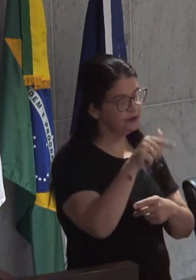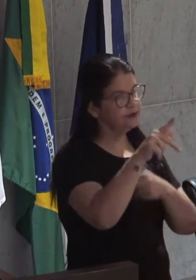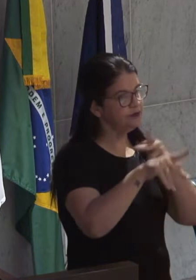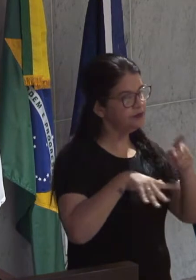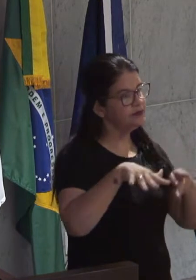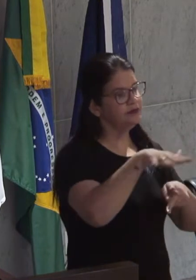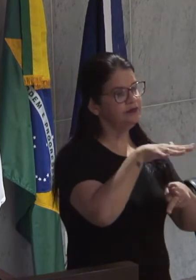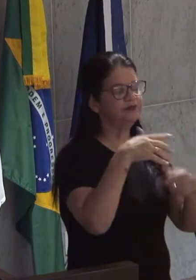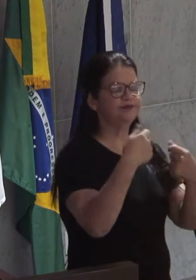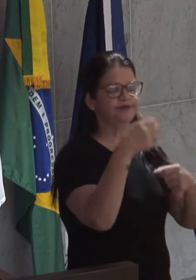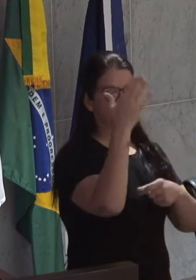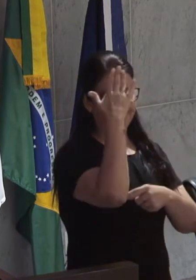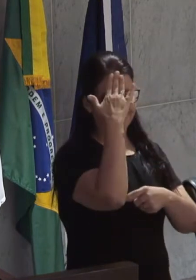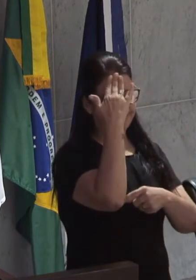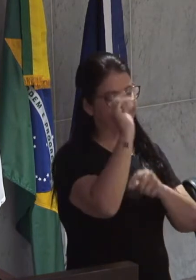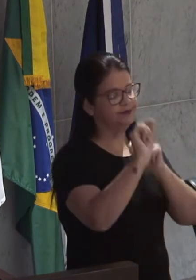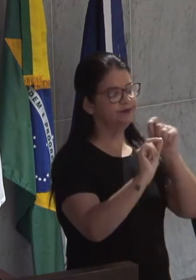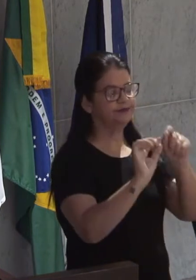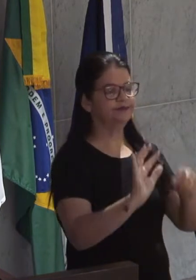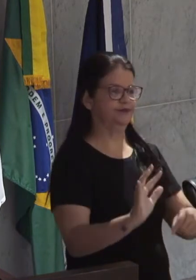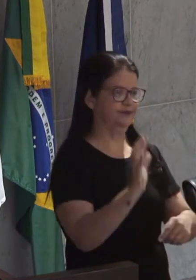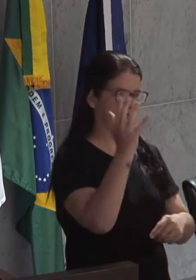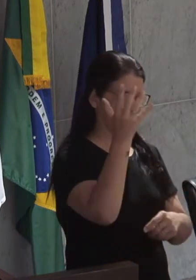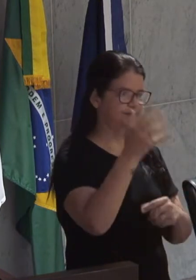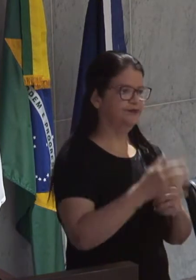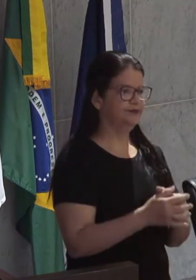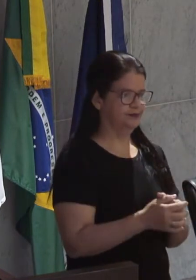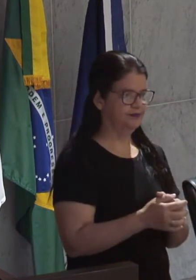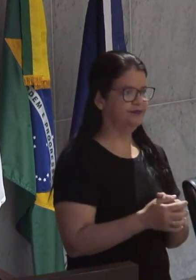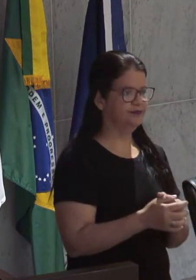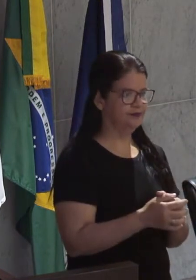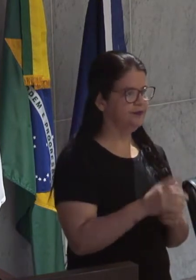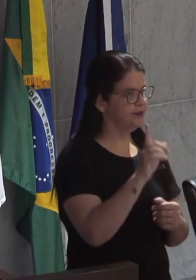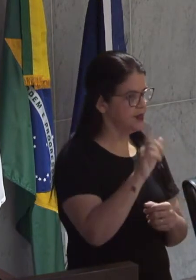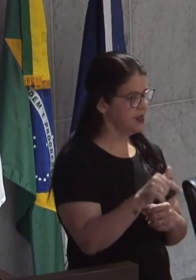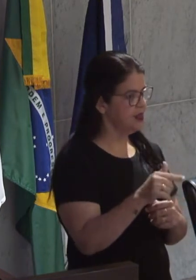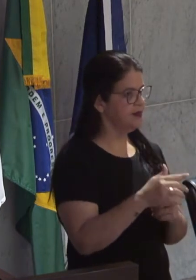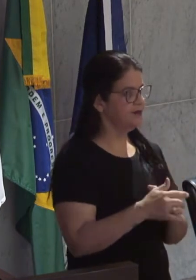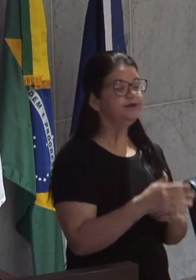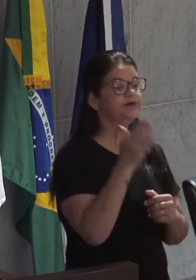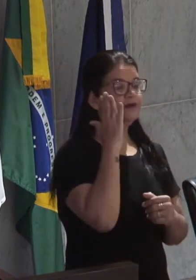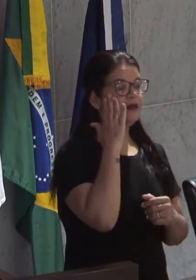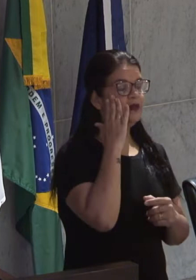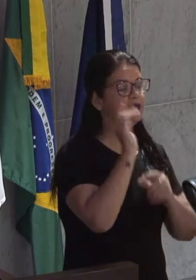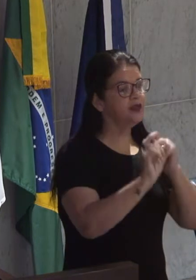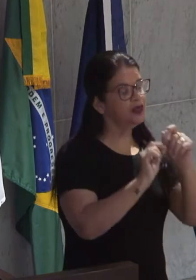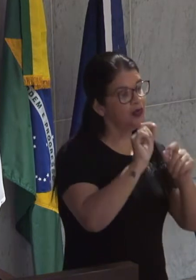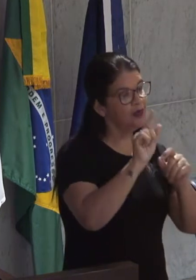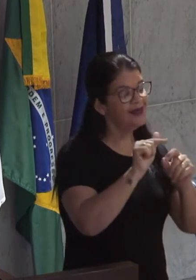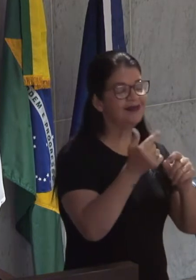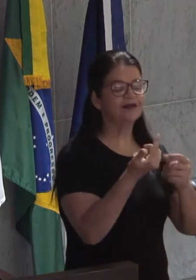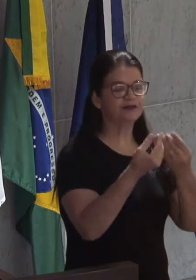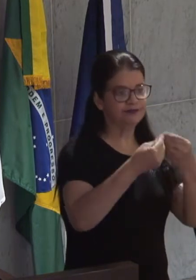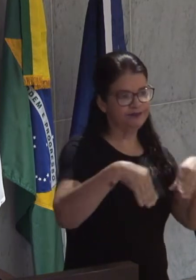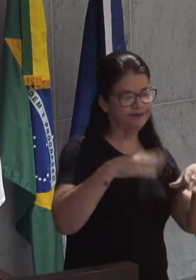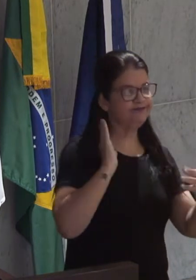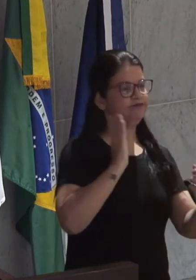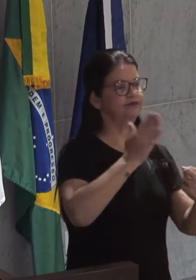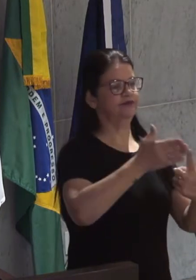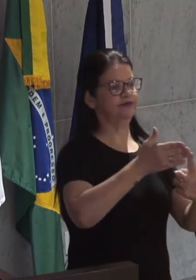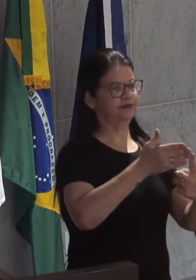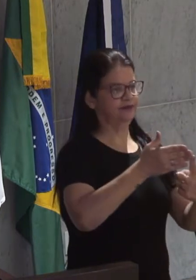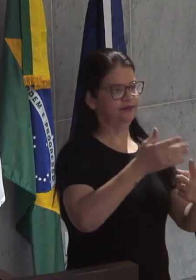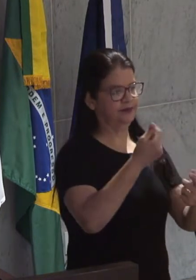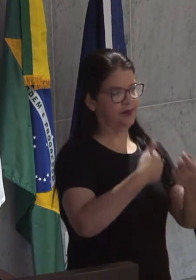público precisa entender o que está acontecendo, né? E entender o que isso afeta diretamente